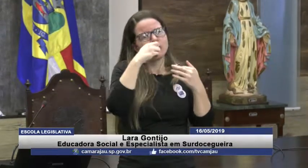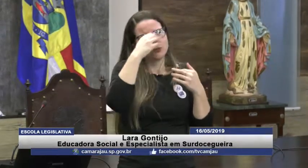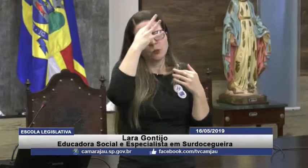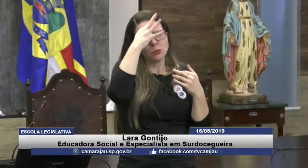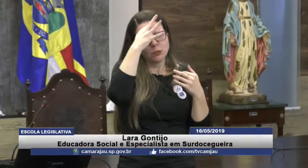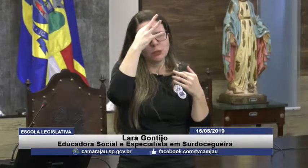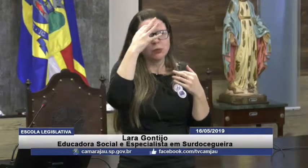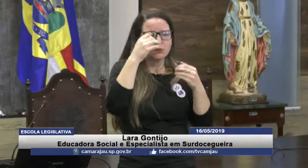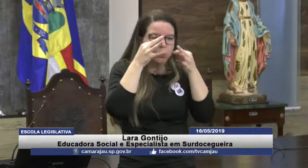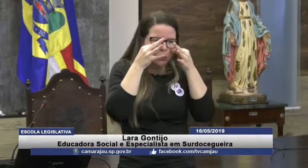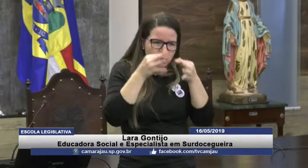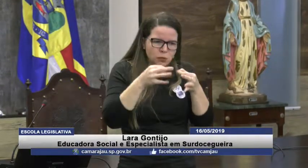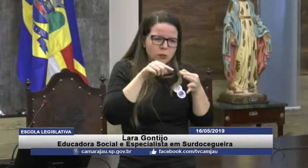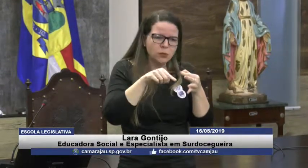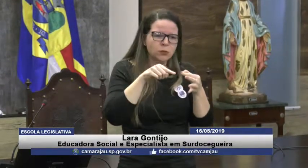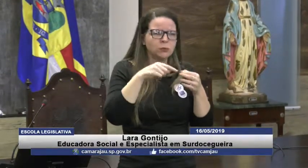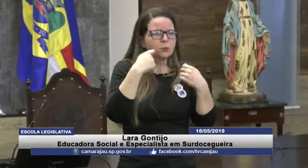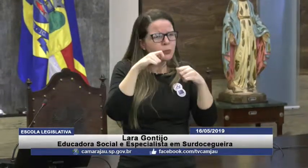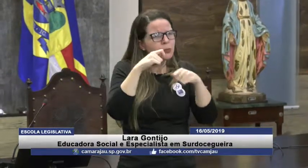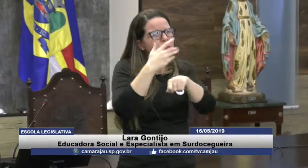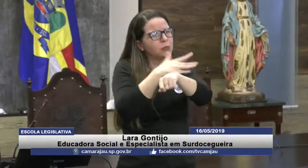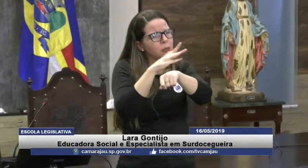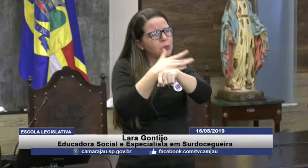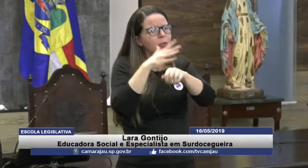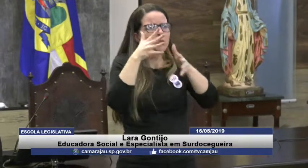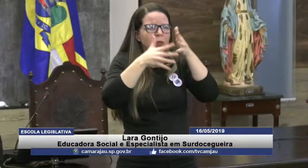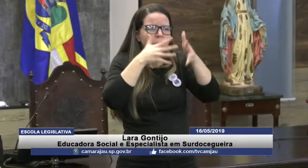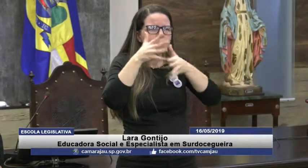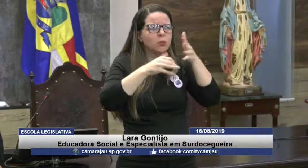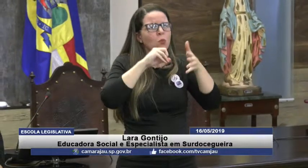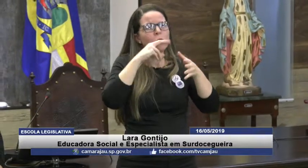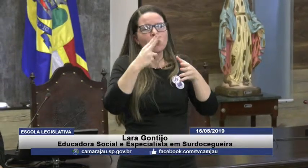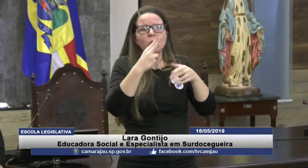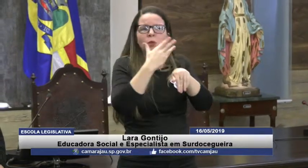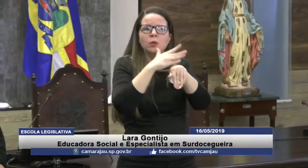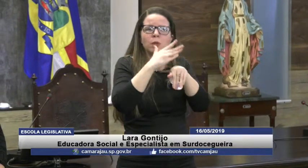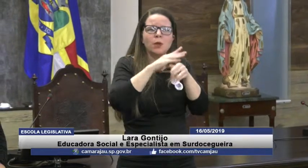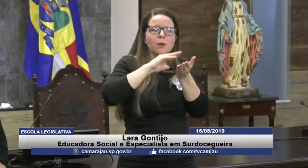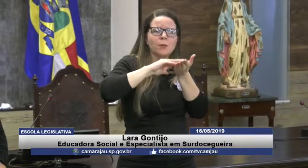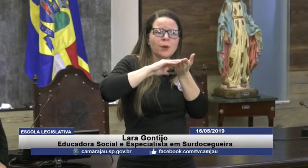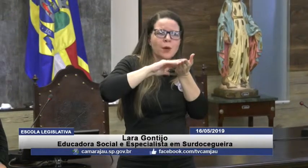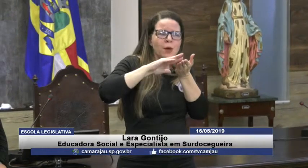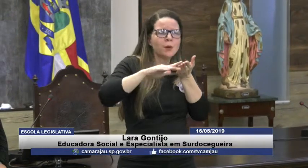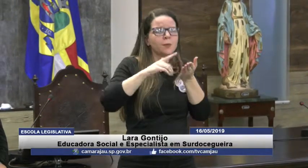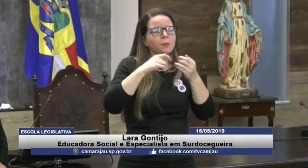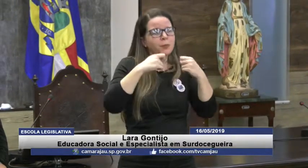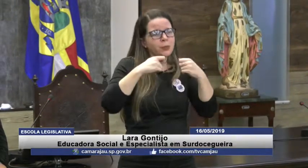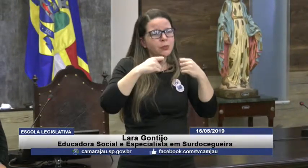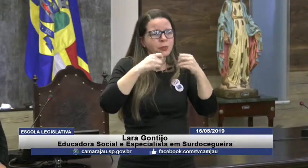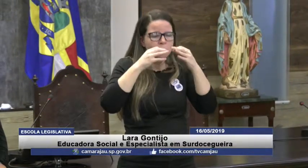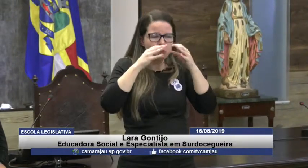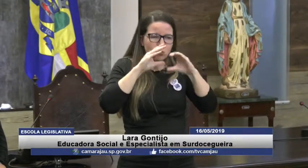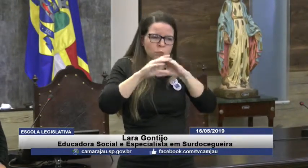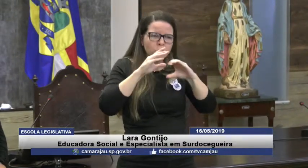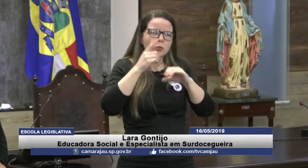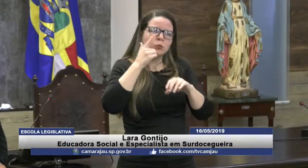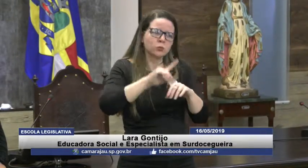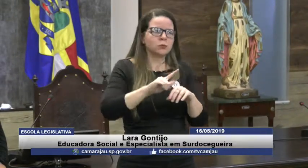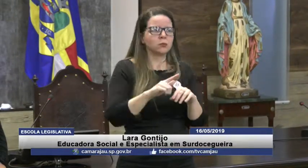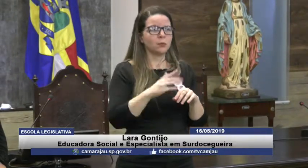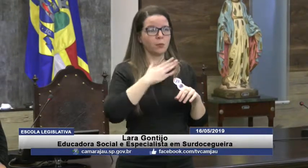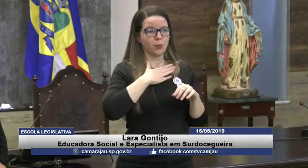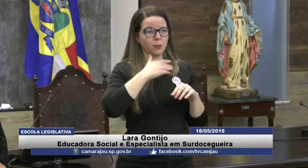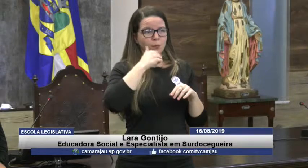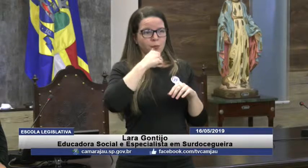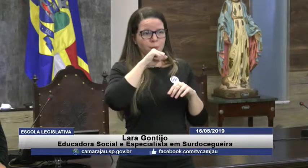não aceitam a língua de sinais, ou que não entendem que a língua de sinais, como ela é importante, como ela vai ajudar a criança